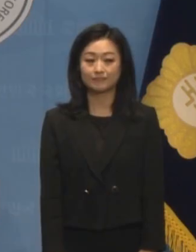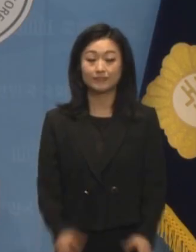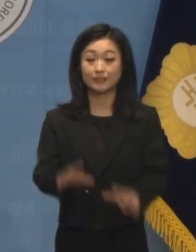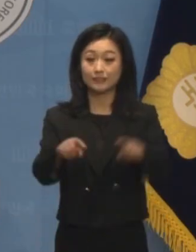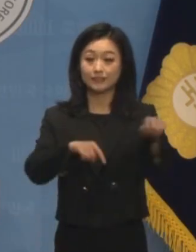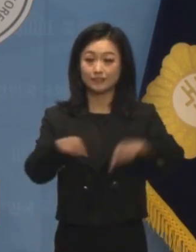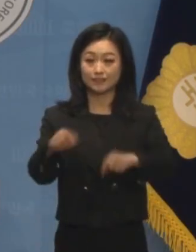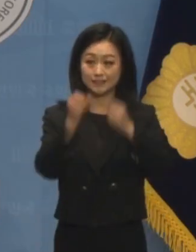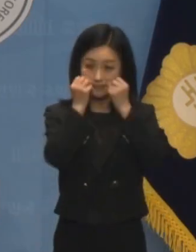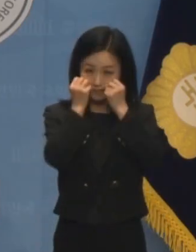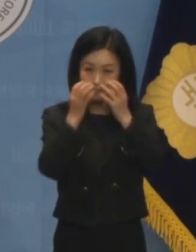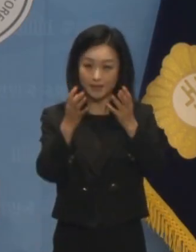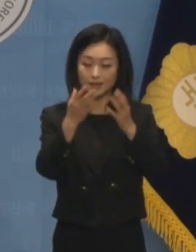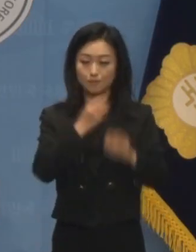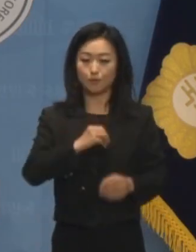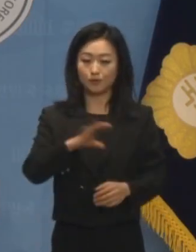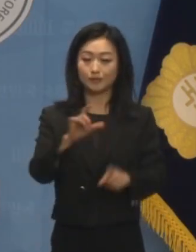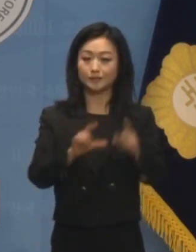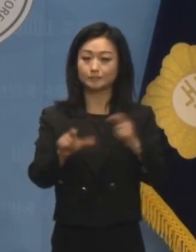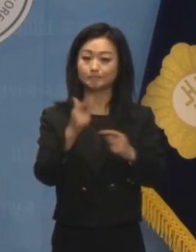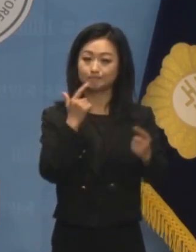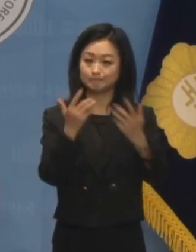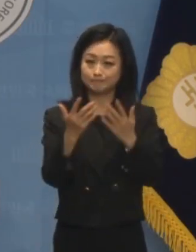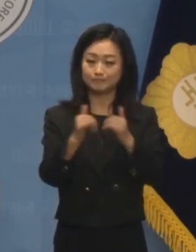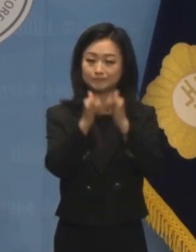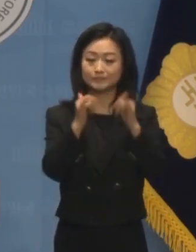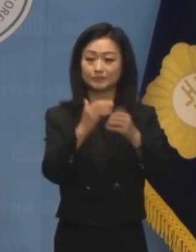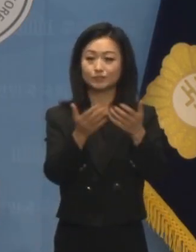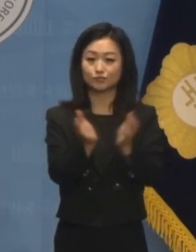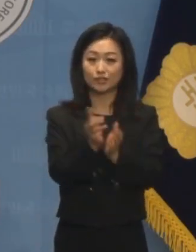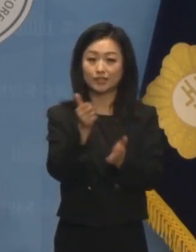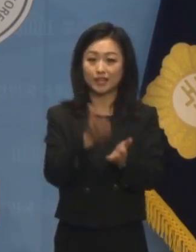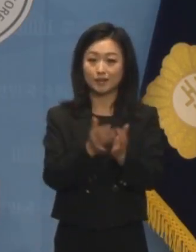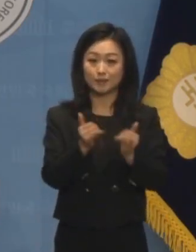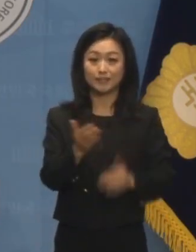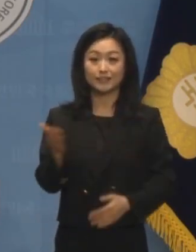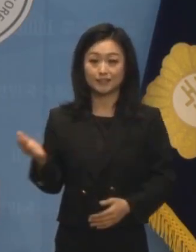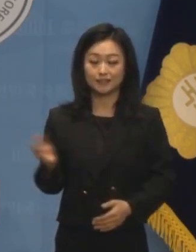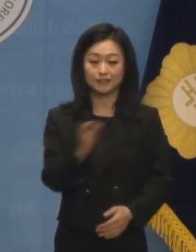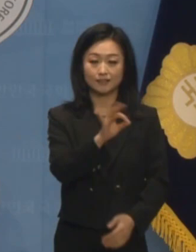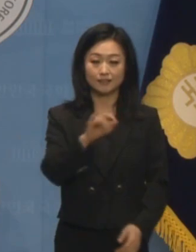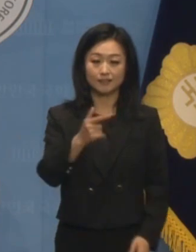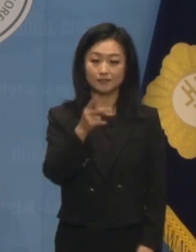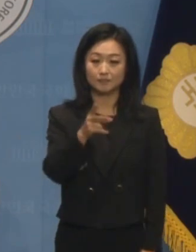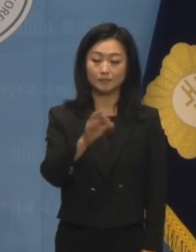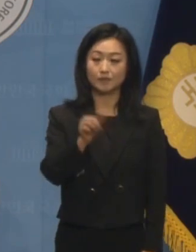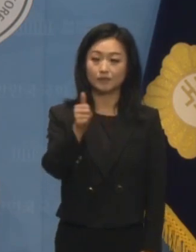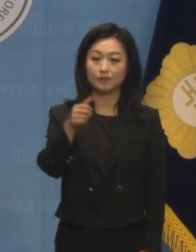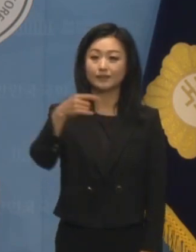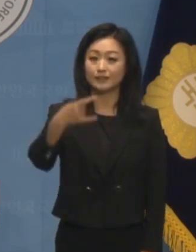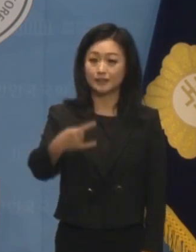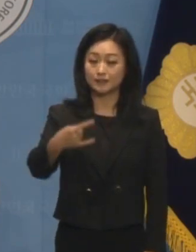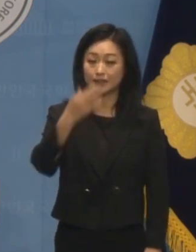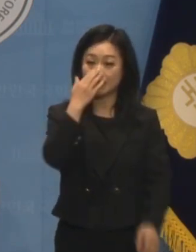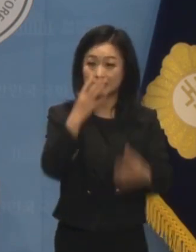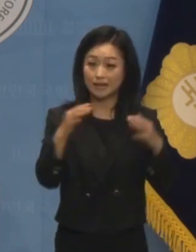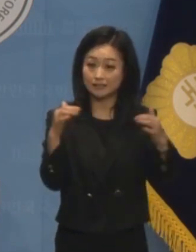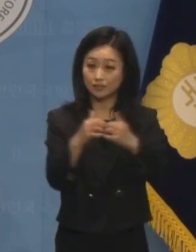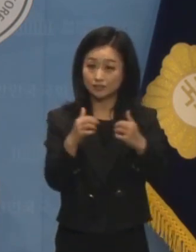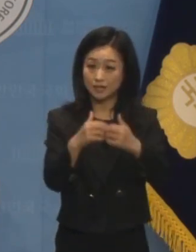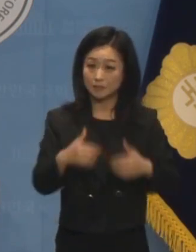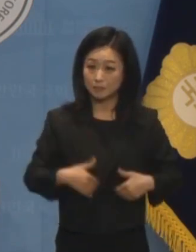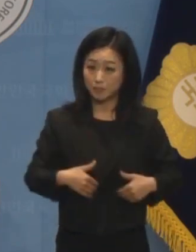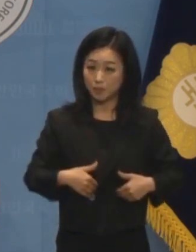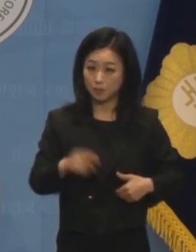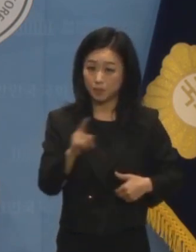정치를 새롭게, 복지를 강하게 사회민주당 대변인 임명희입니다. 이스라엘 전쟁에 필요한